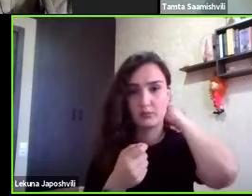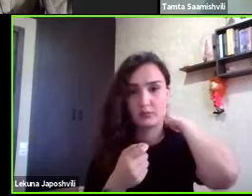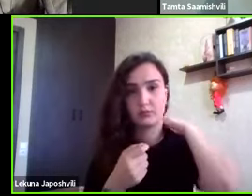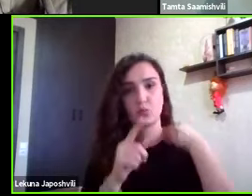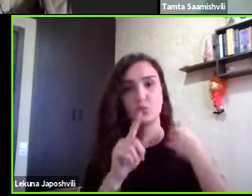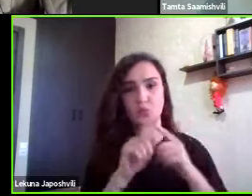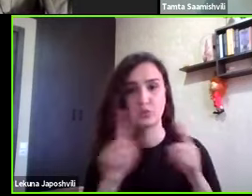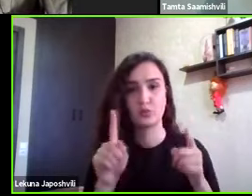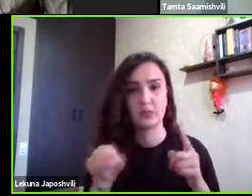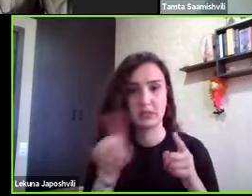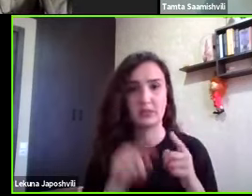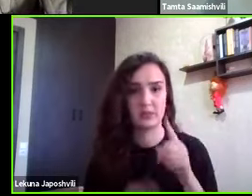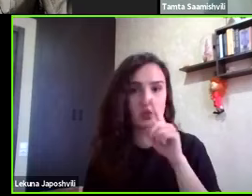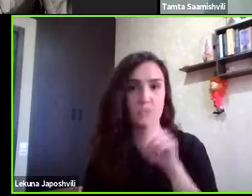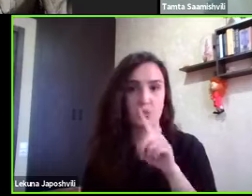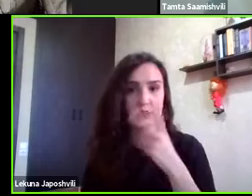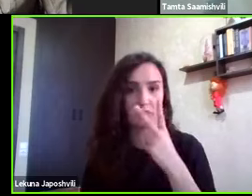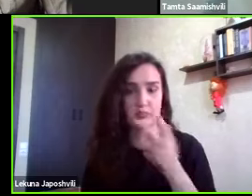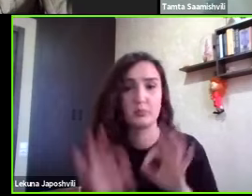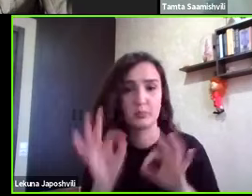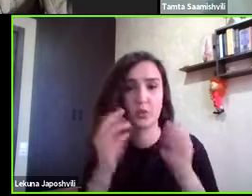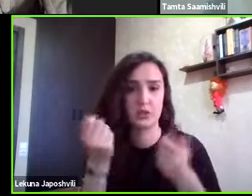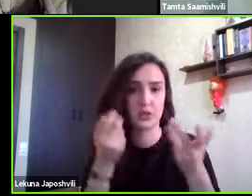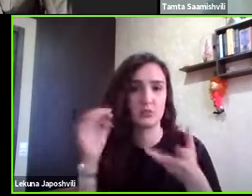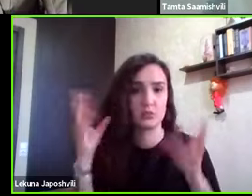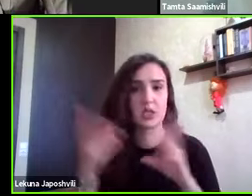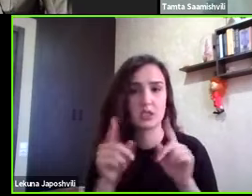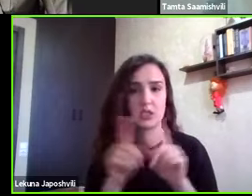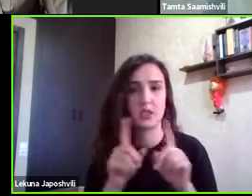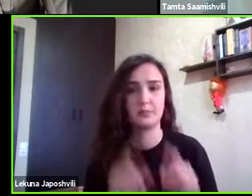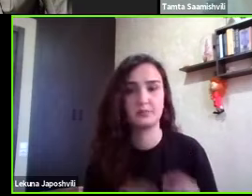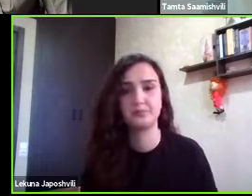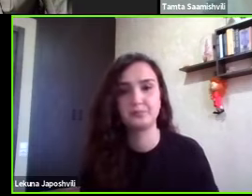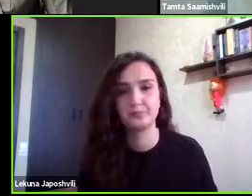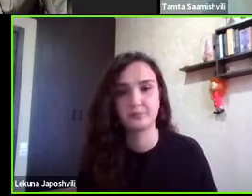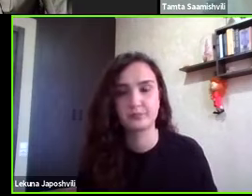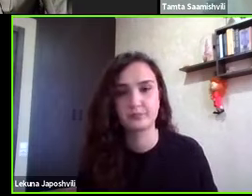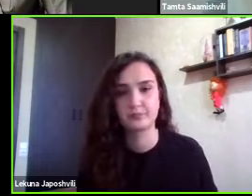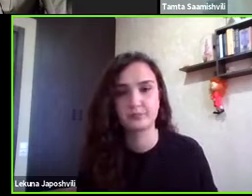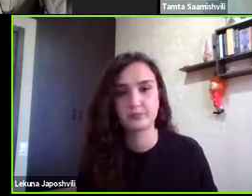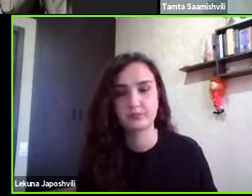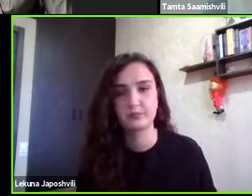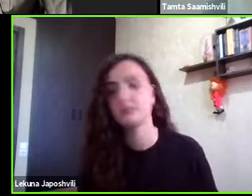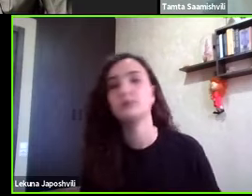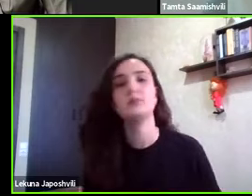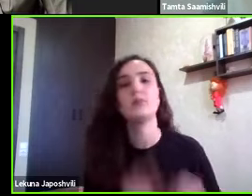უცნაურად გვეჩვენება, მაგრამ სტატისტიკურად ეს ასე ყოფილა. ეხლა იმ ბავშვებს, რომელთაც